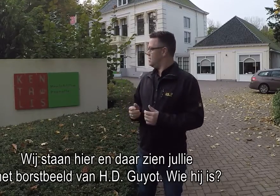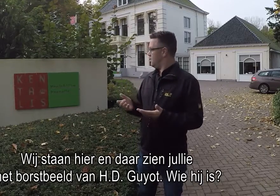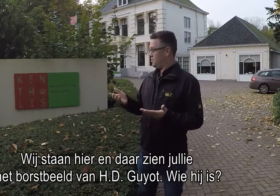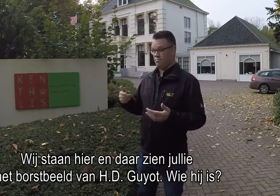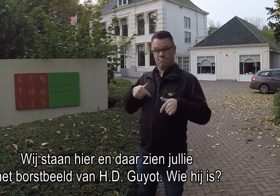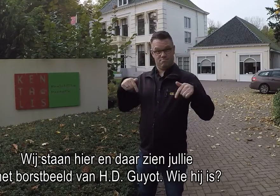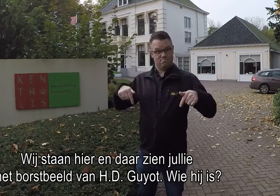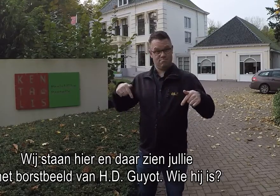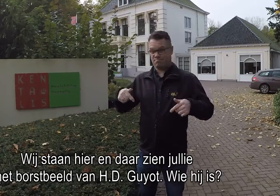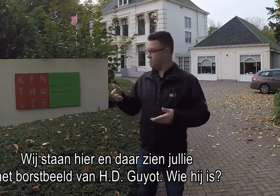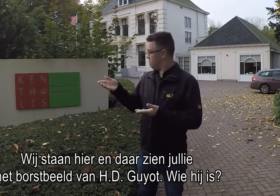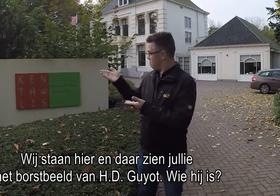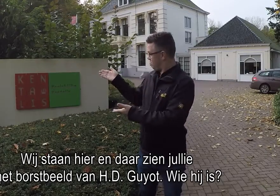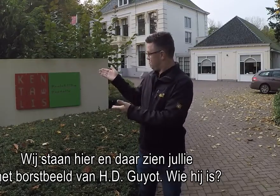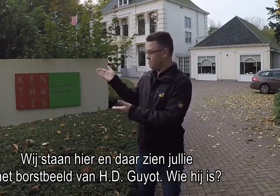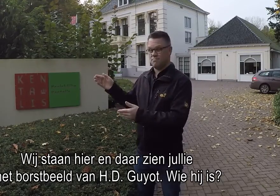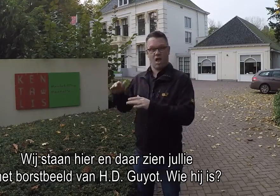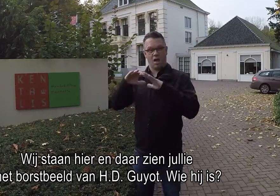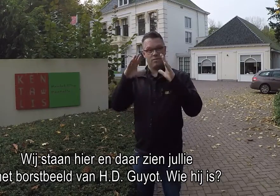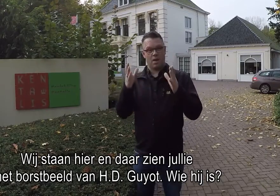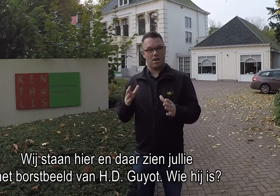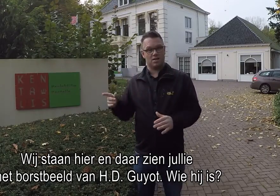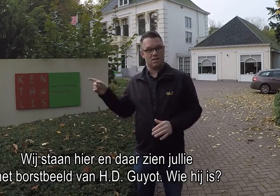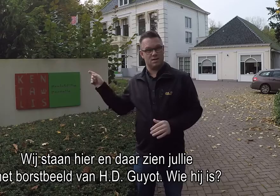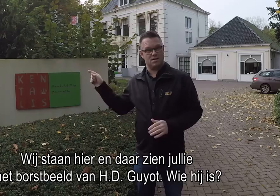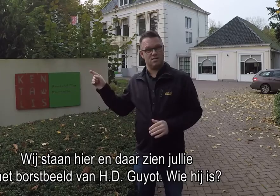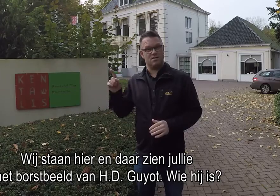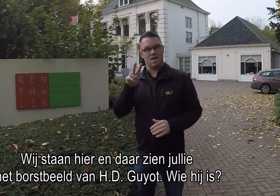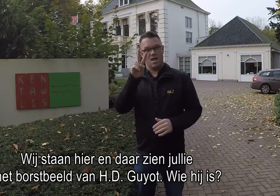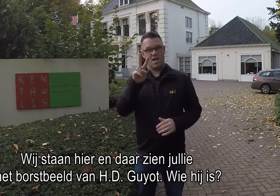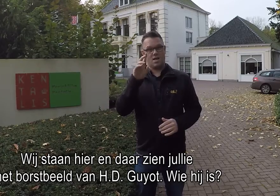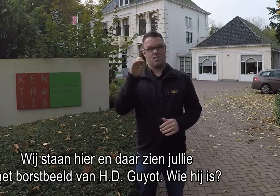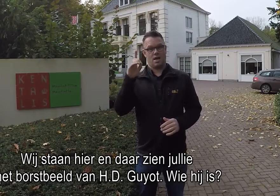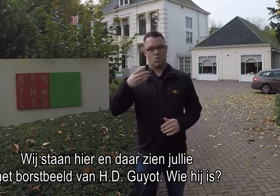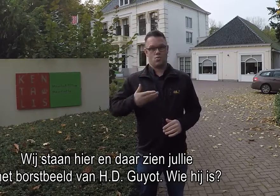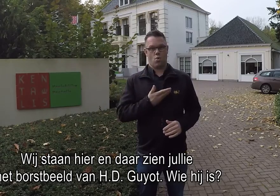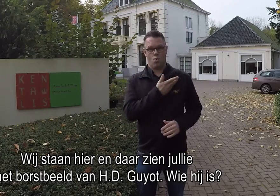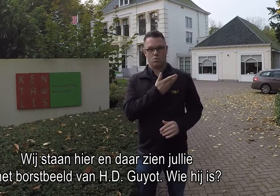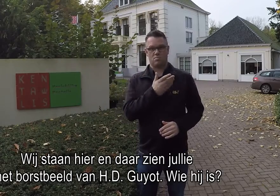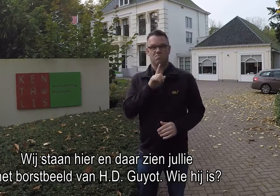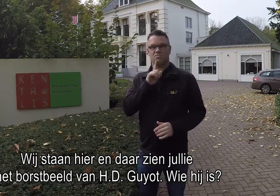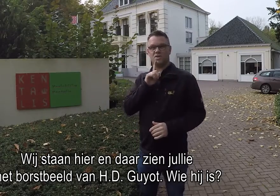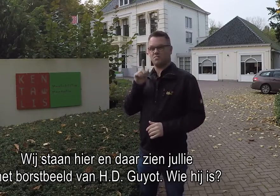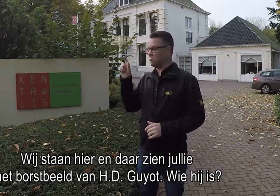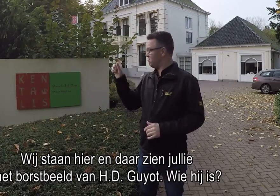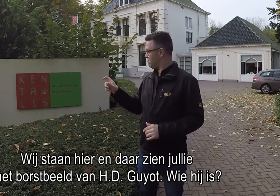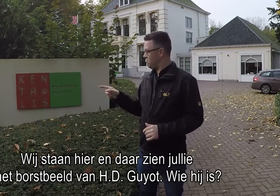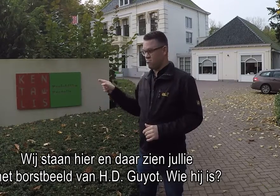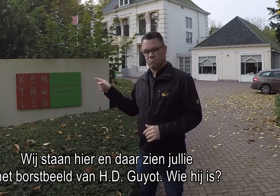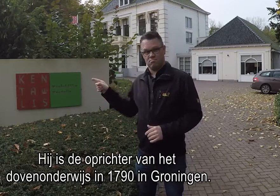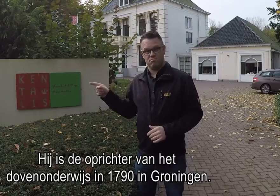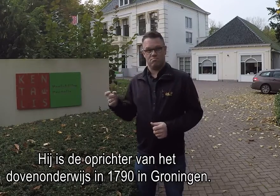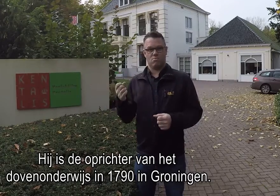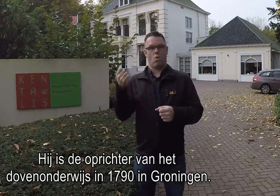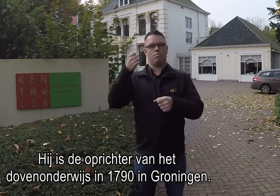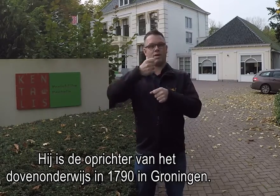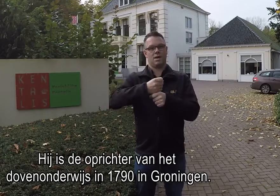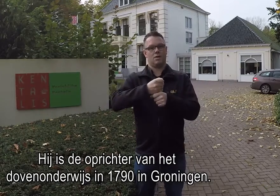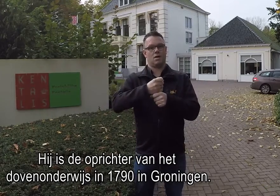Wij staan hier en daar zien jullie het borstbeeld van H.D. GUJO. Wie hij is de oprichter van